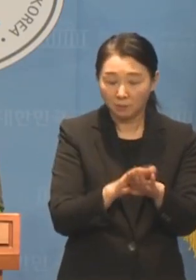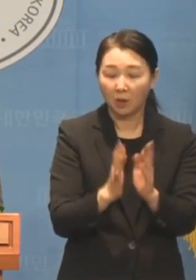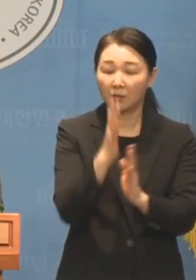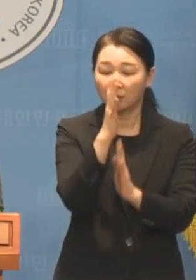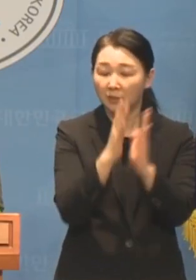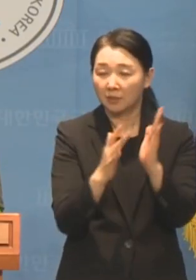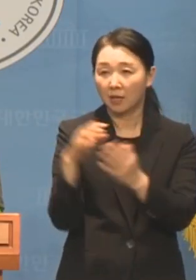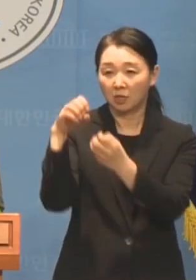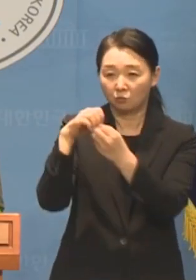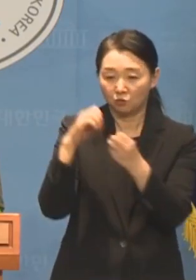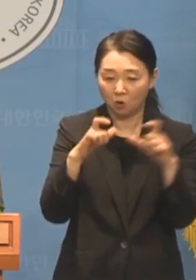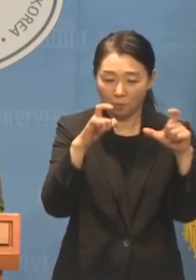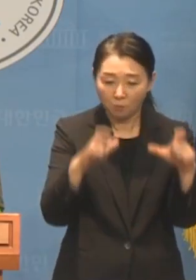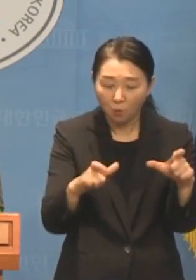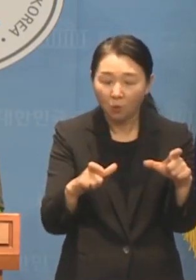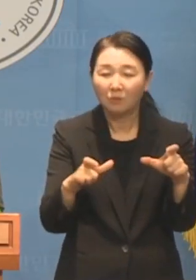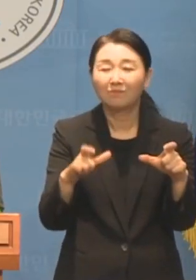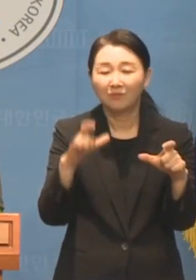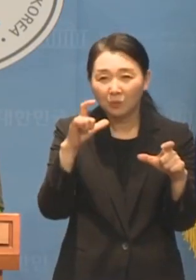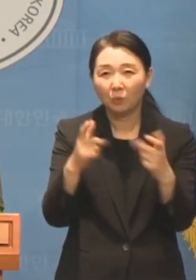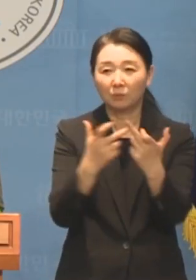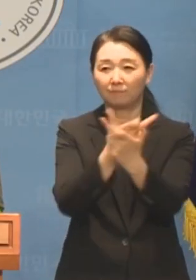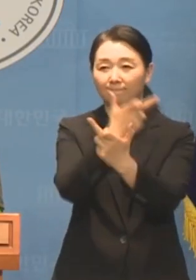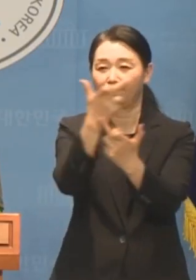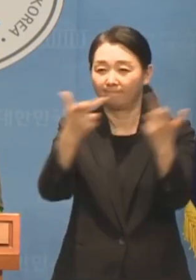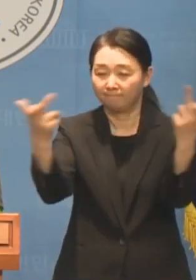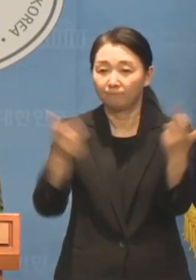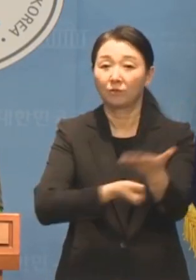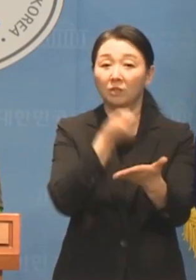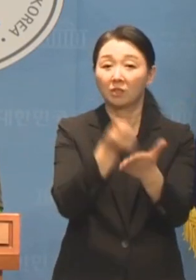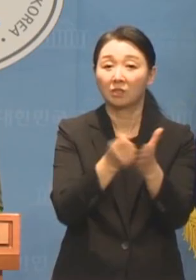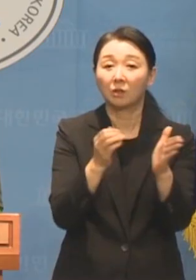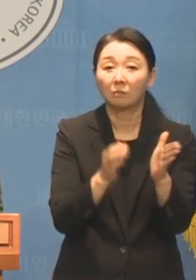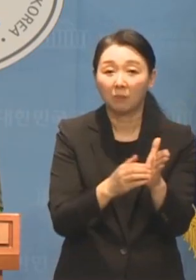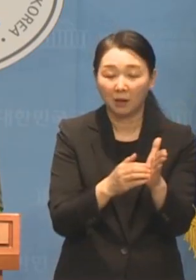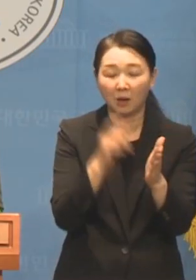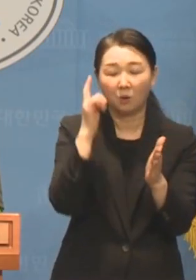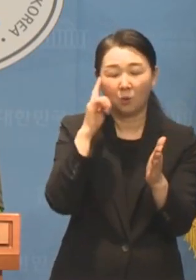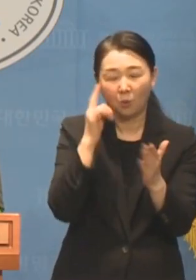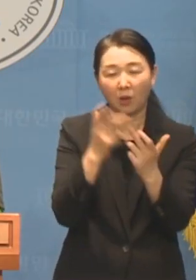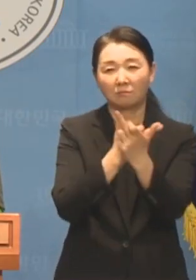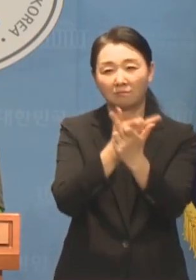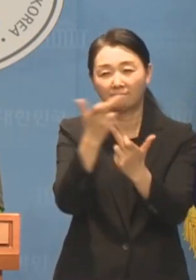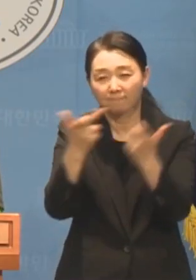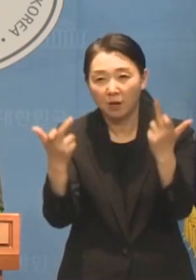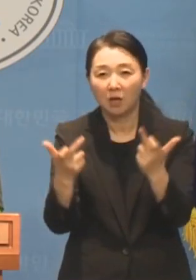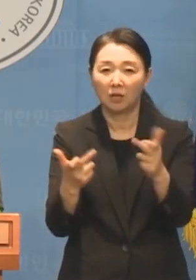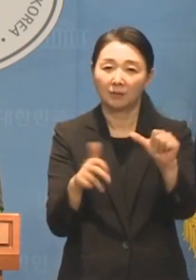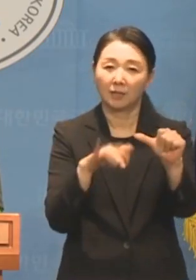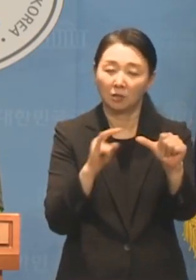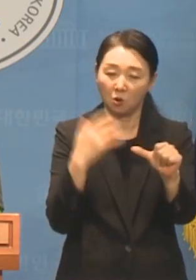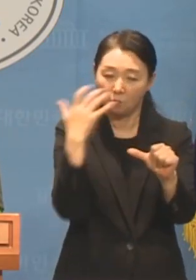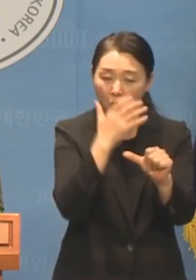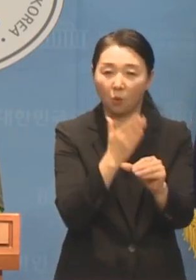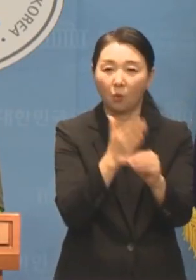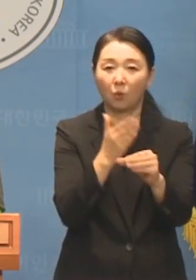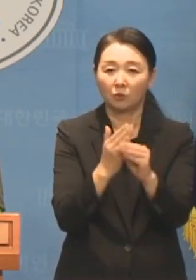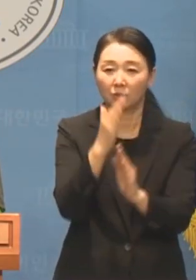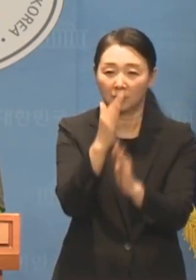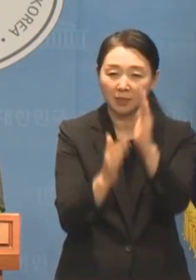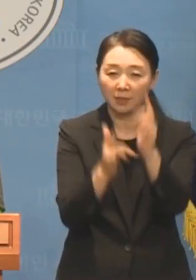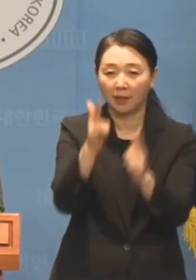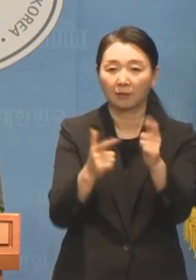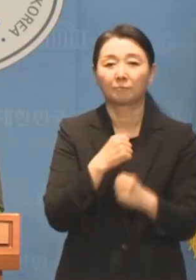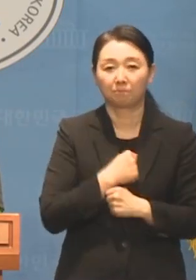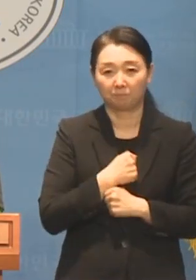산림유전자원 보호림이고 백두대간 보호지역으로 지정된 5겹의 보호막으로 지금까지 생태 다양성을